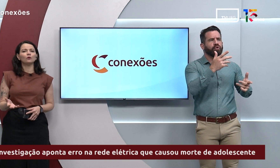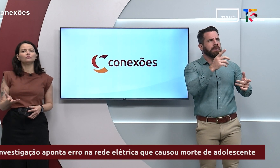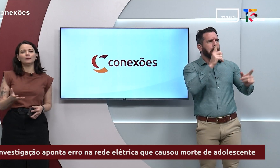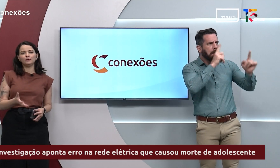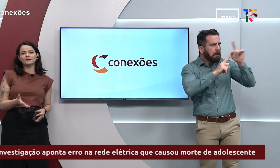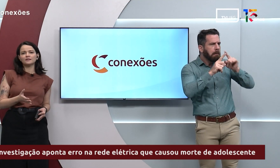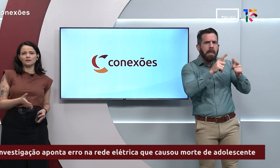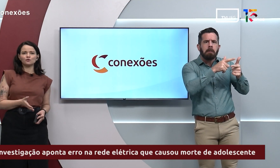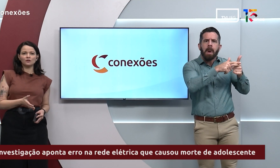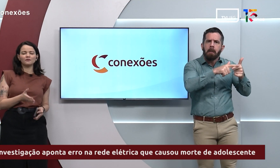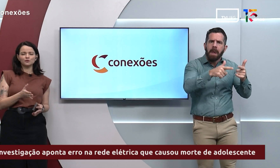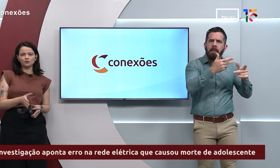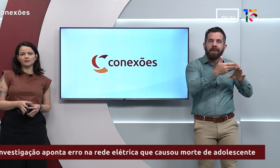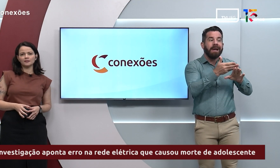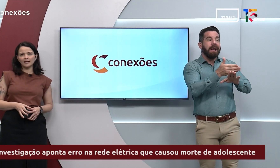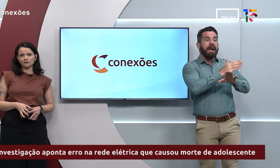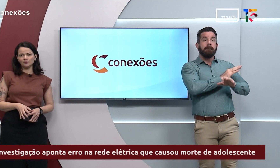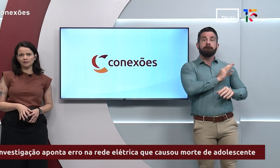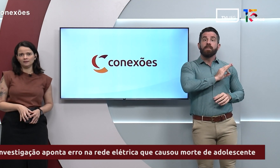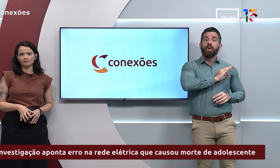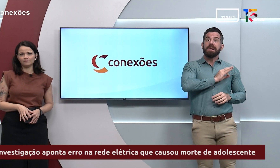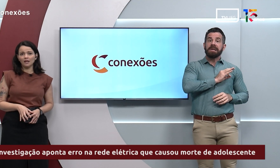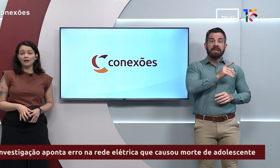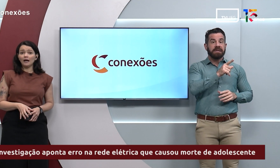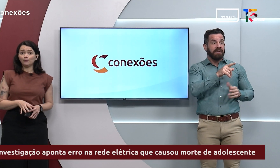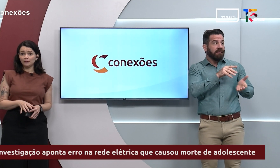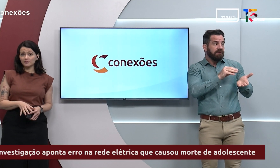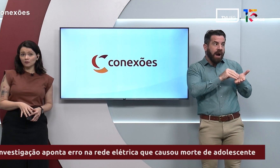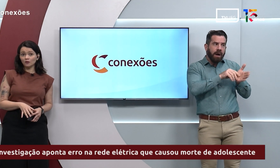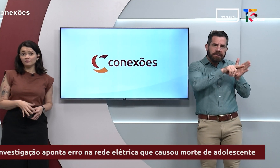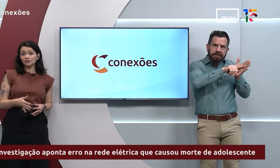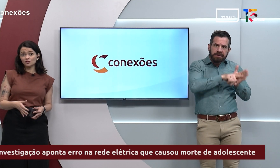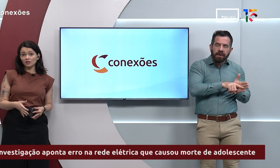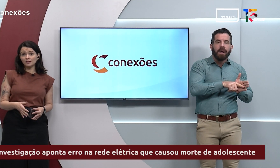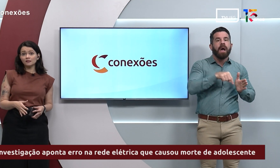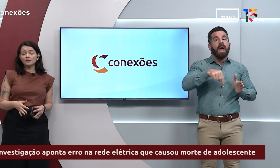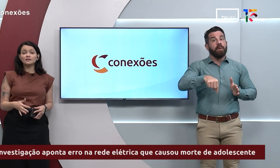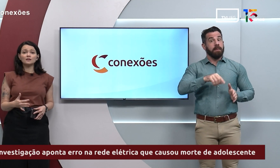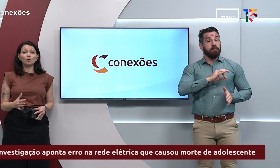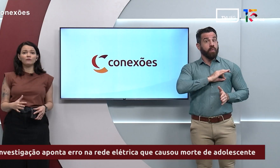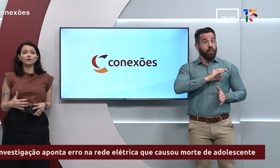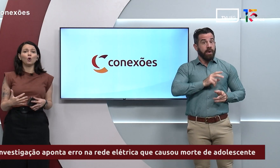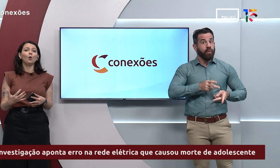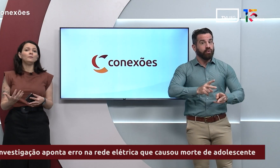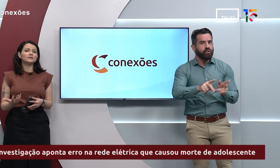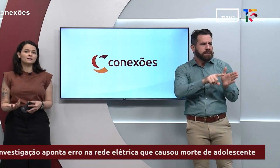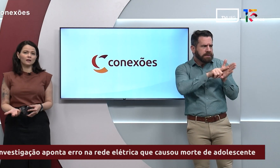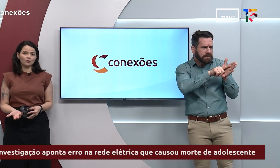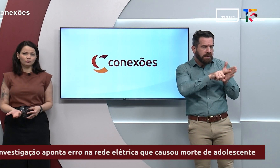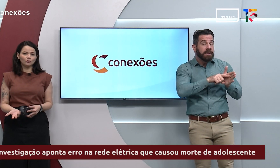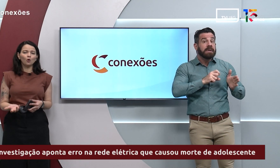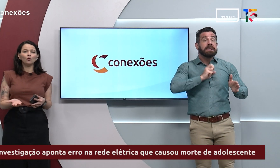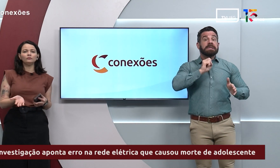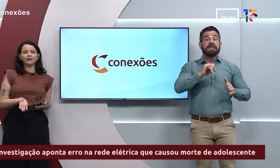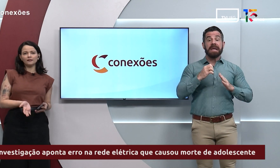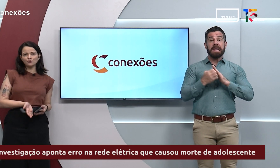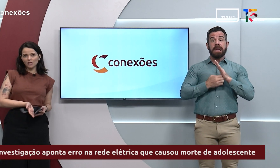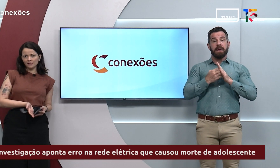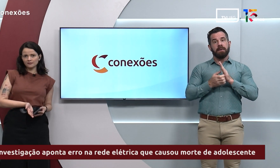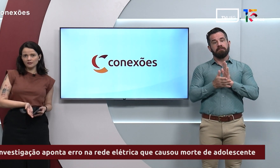nenhum laudo da polícia científica sobre esse caso ainda. A polícia agora investiga se houve omissão